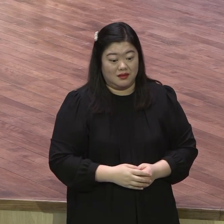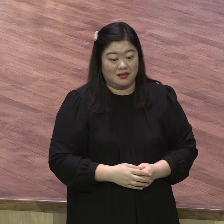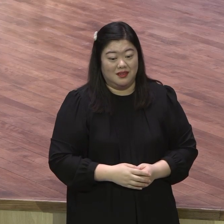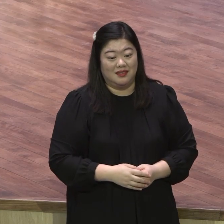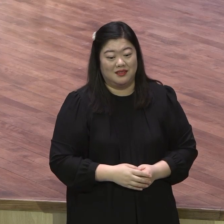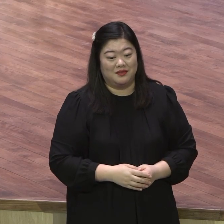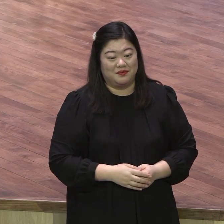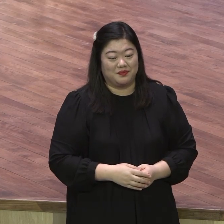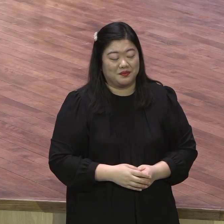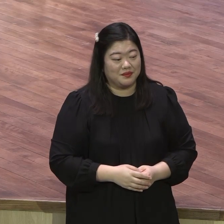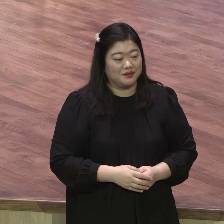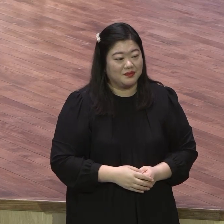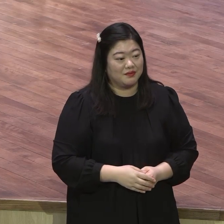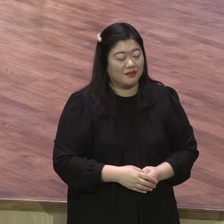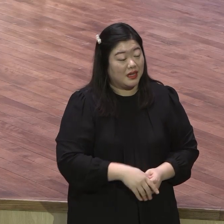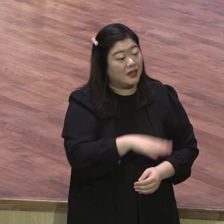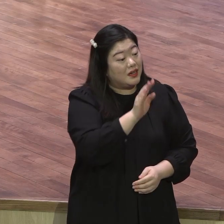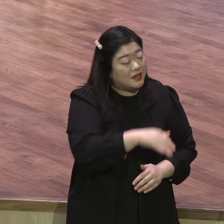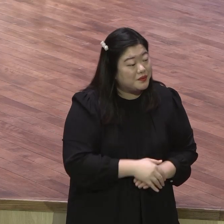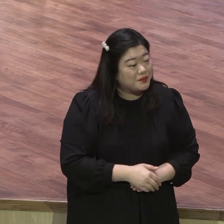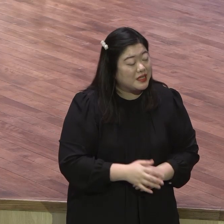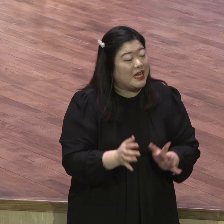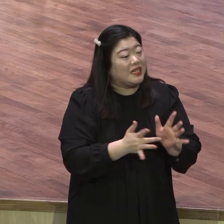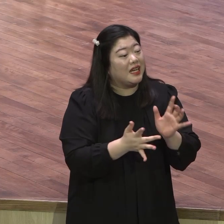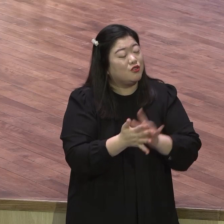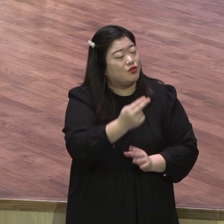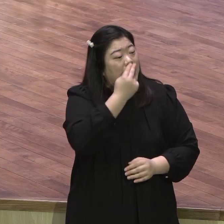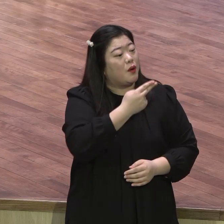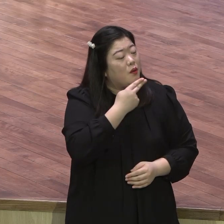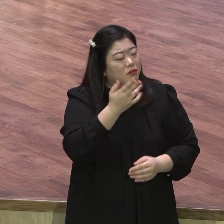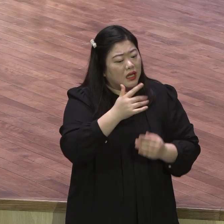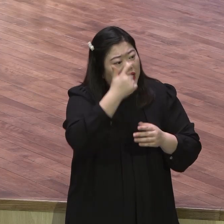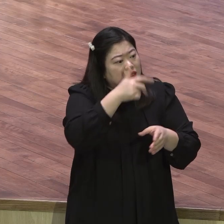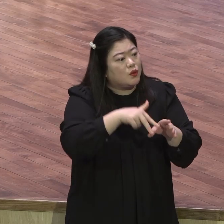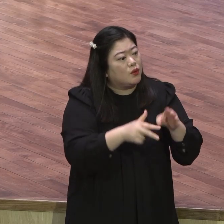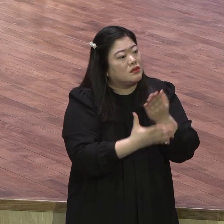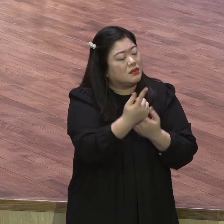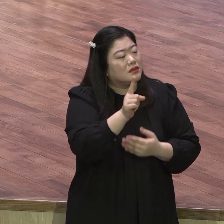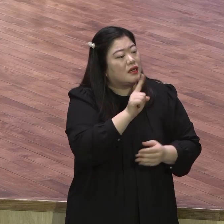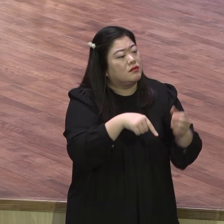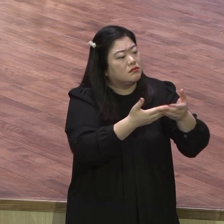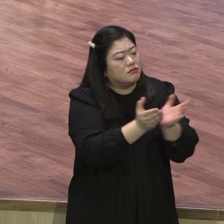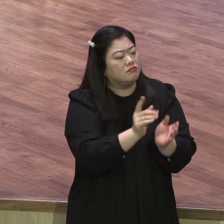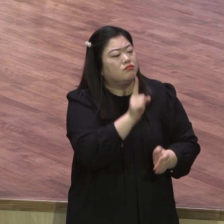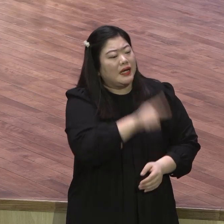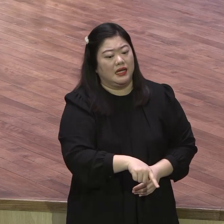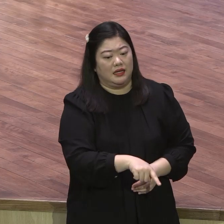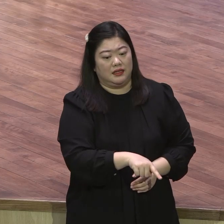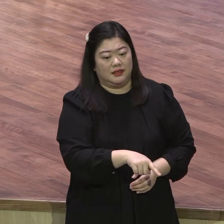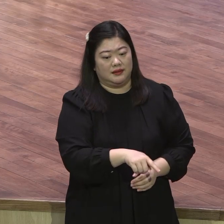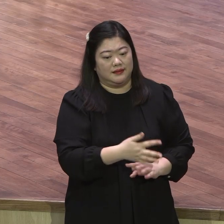영접 안되고 예수 생명 없는 사람 뭐 앉아있었냐고요. 앉아있을 이유가 뭐 있어요? 여기 뭐 정치 안됩니까?